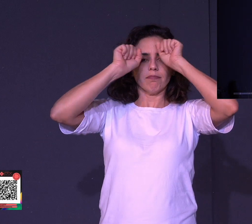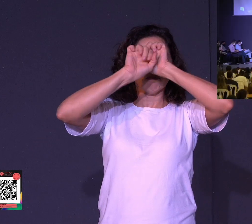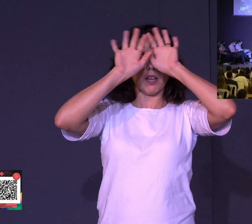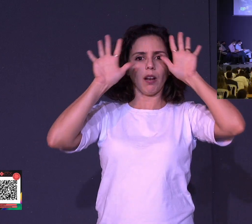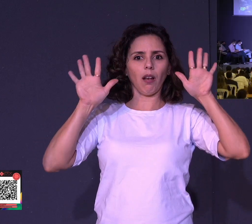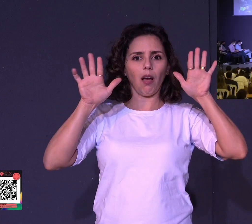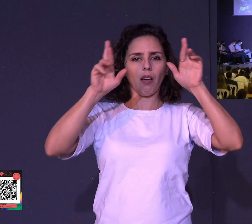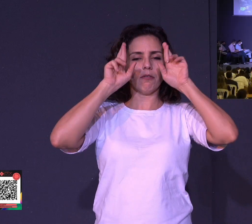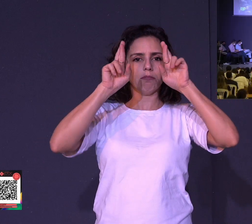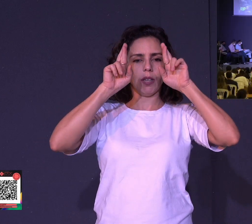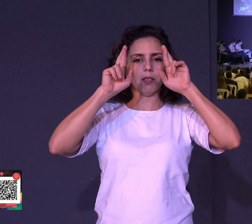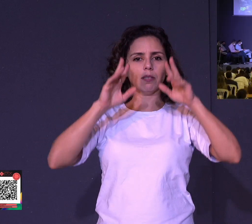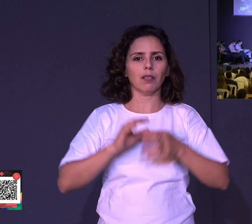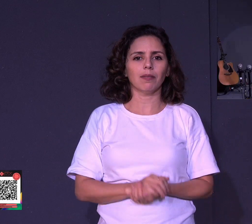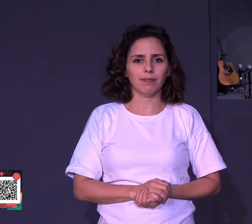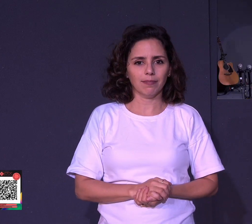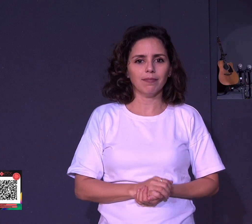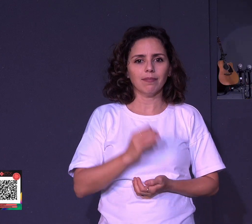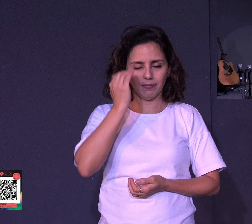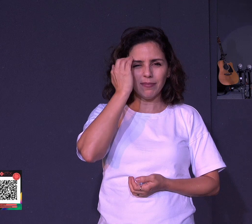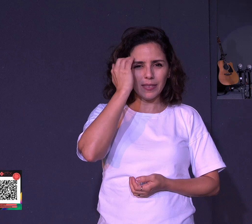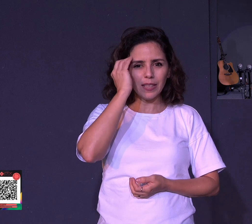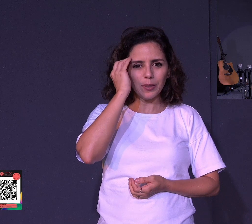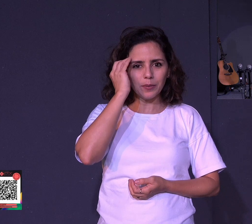Faz uma lavagem na tua mente aí, em nome de Jesus.